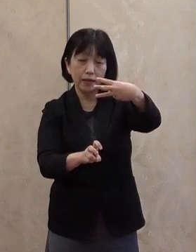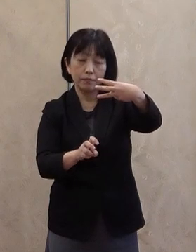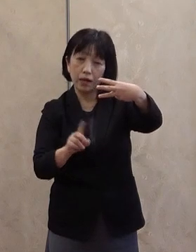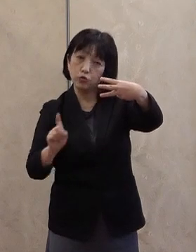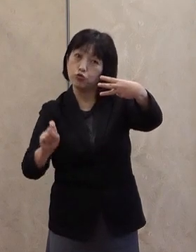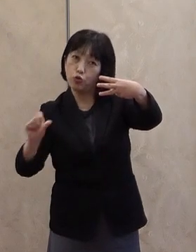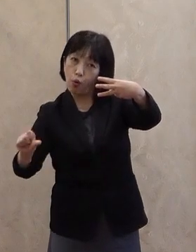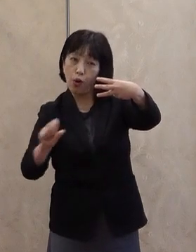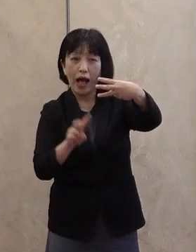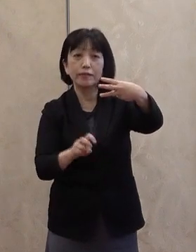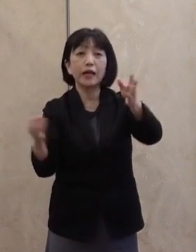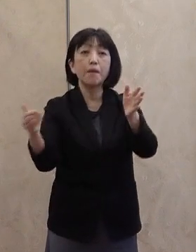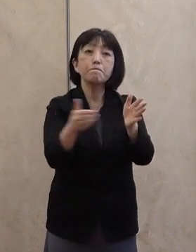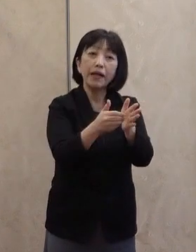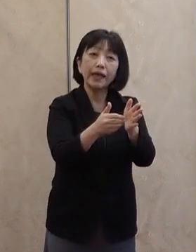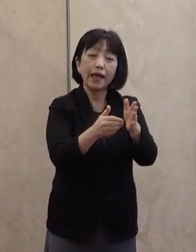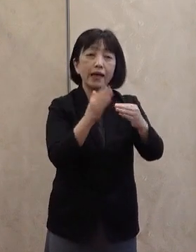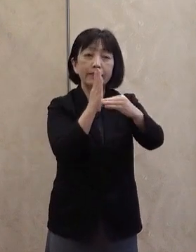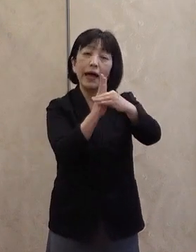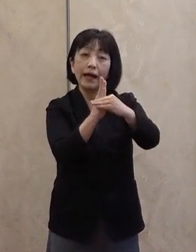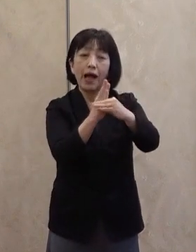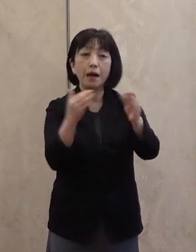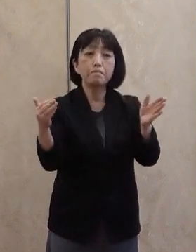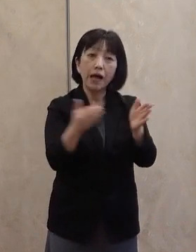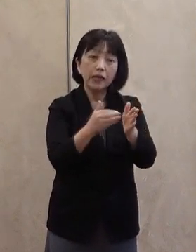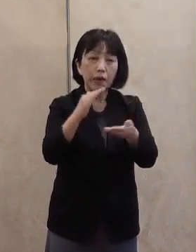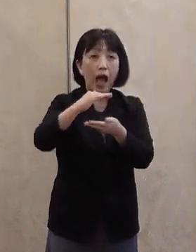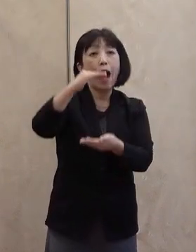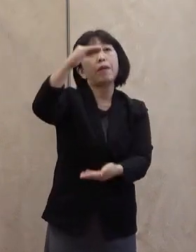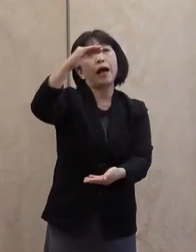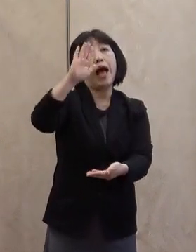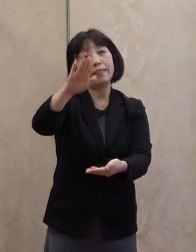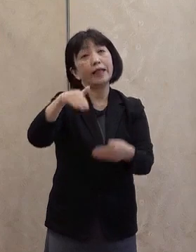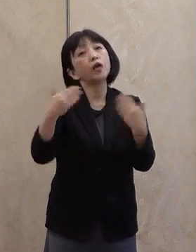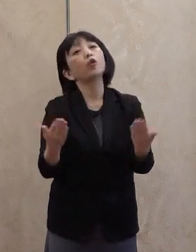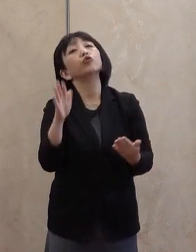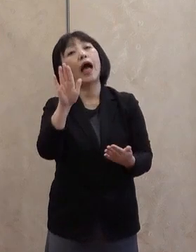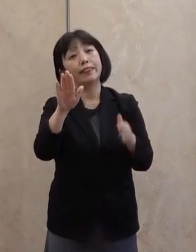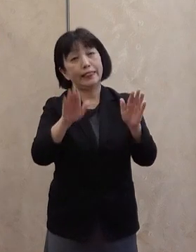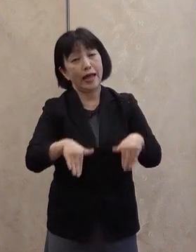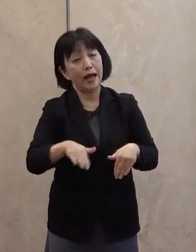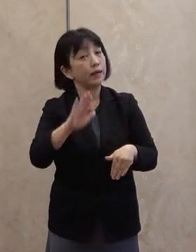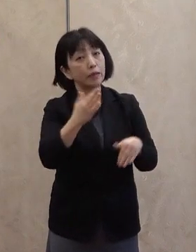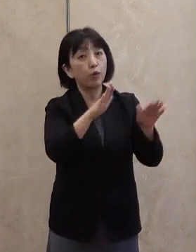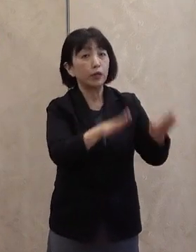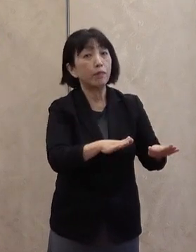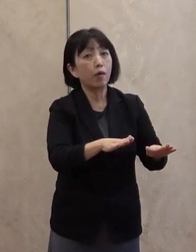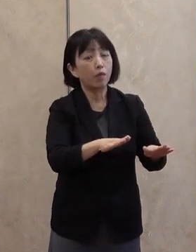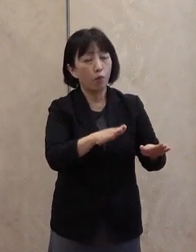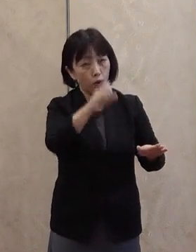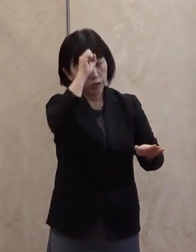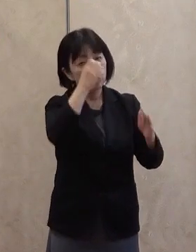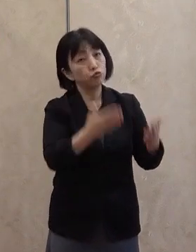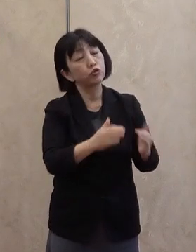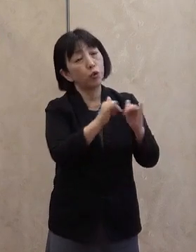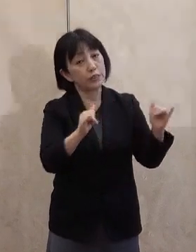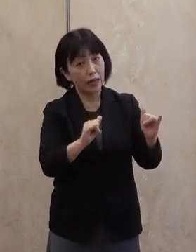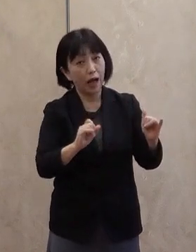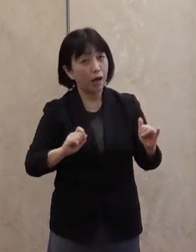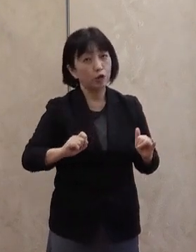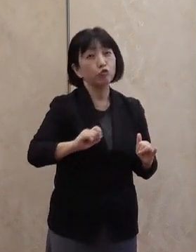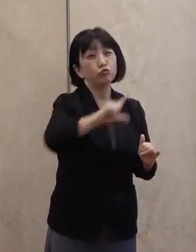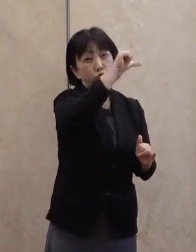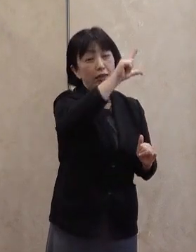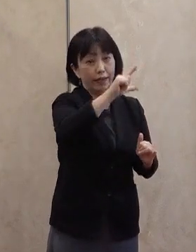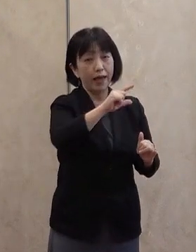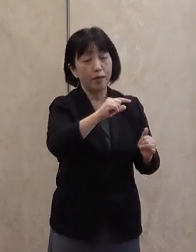ね、中旬あたりまでは随分幅がありましたが、もう今は一気に重症者が増えてますから、このブルーの幅が非常に狭く